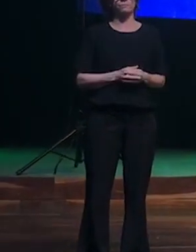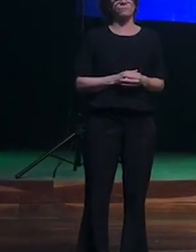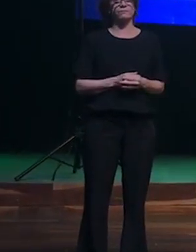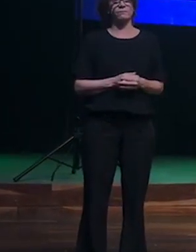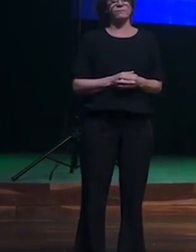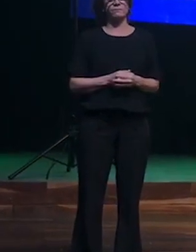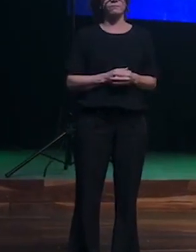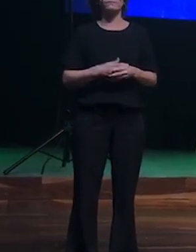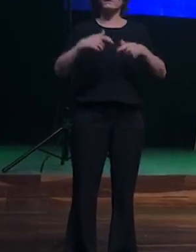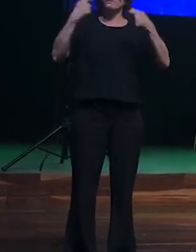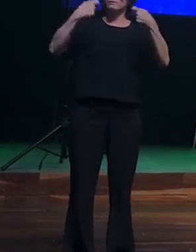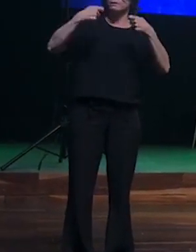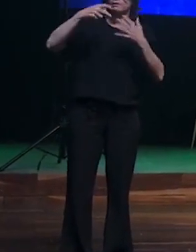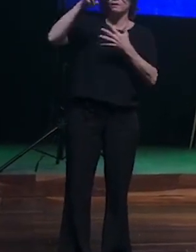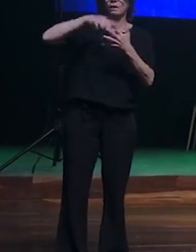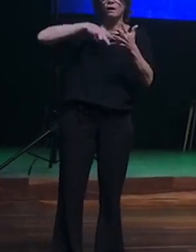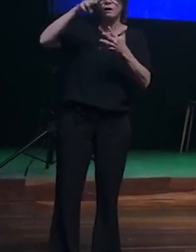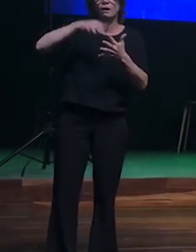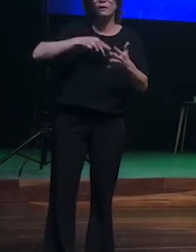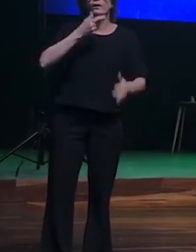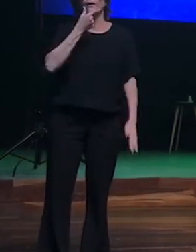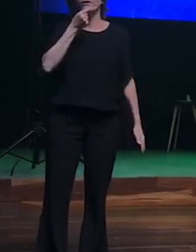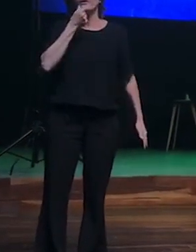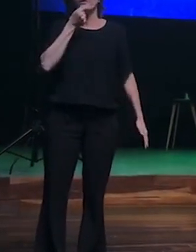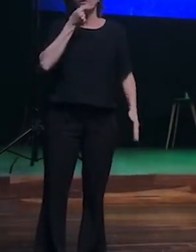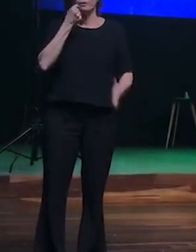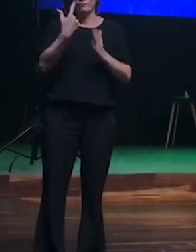tem que ler Olavo de Carvalho,